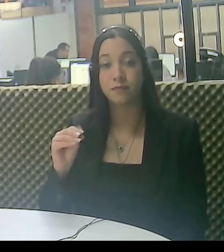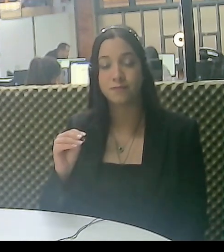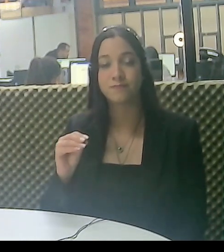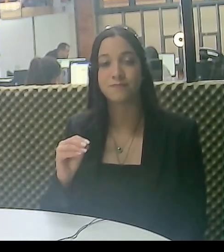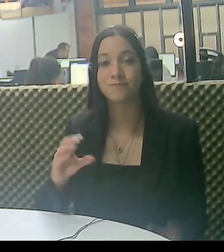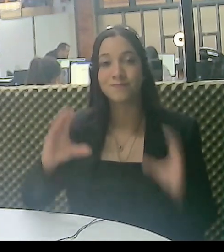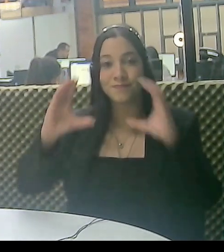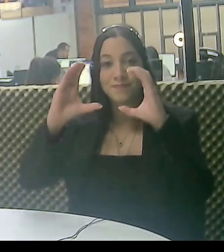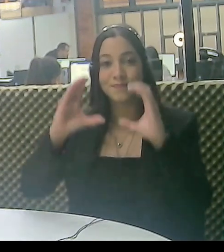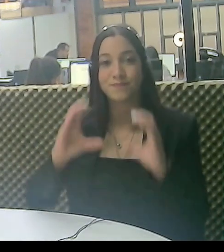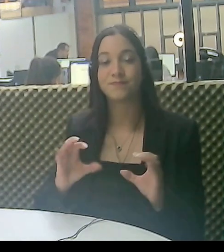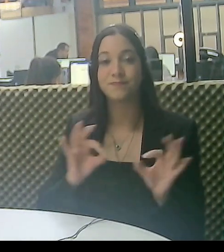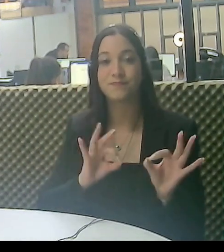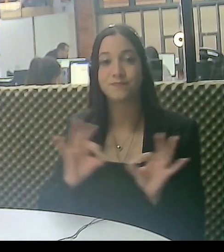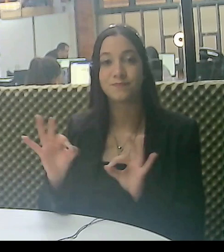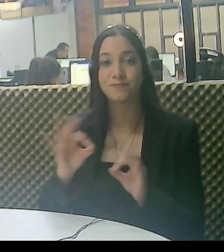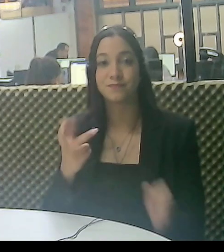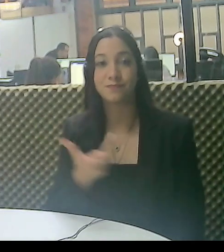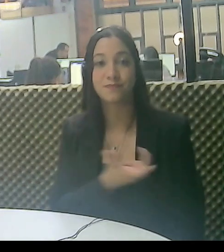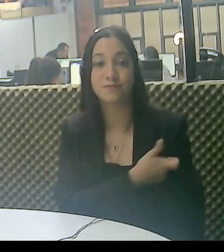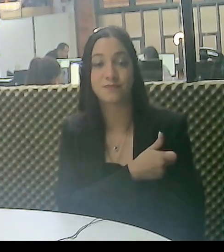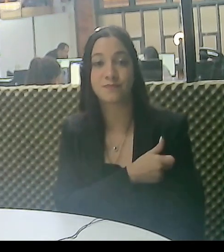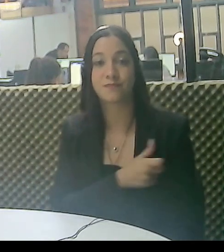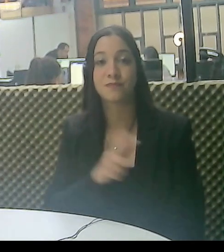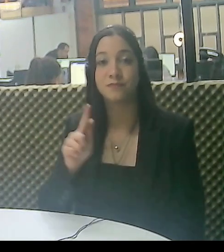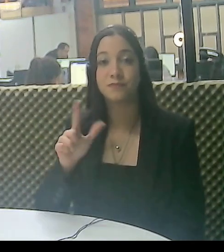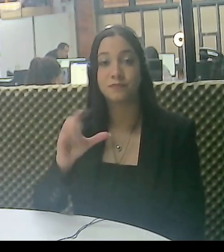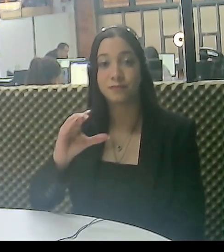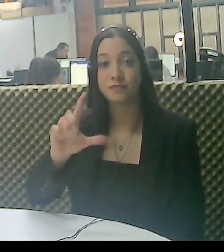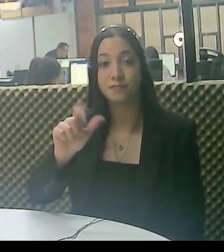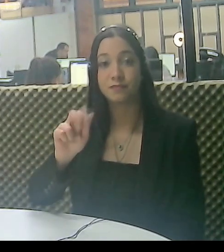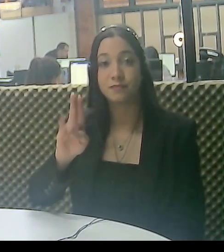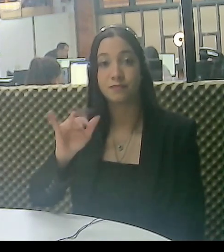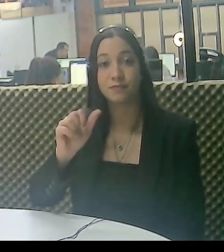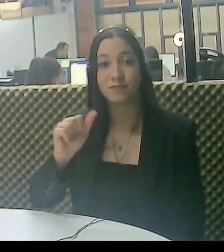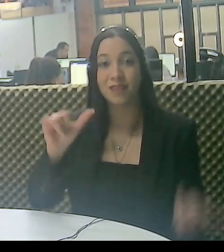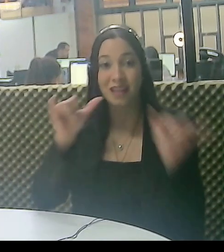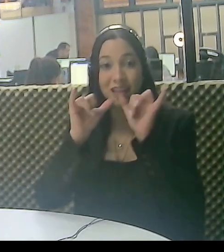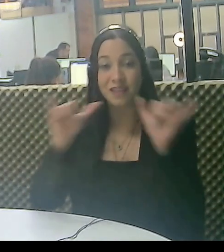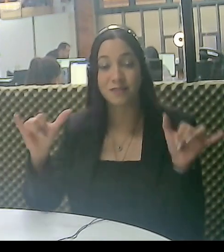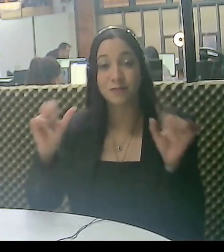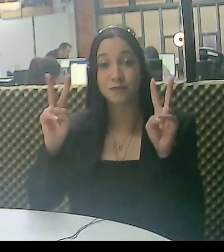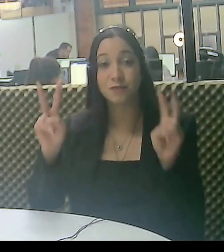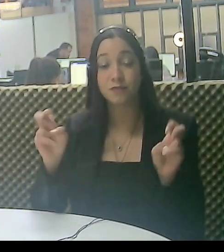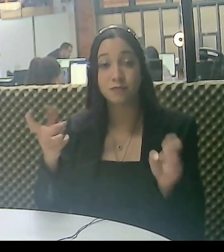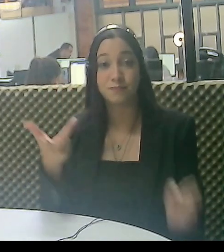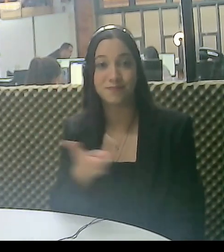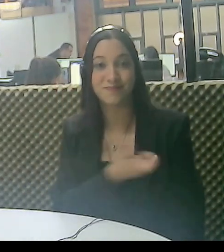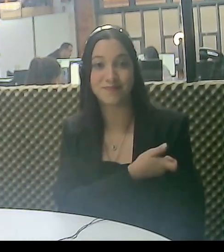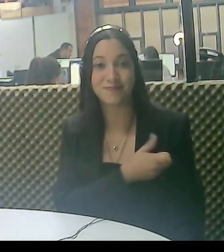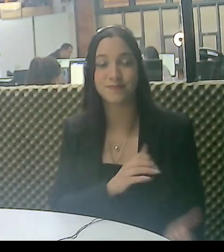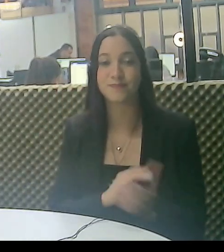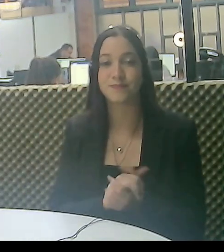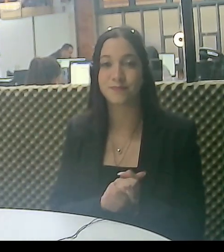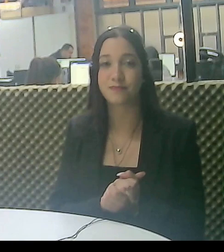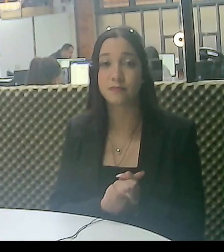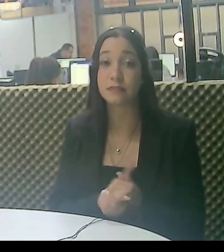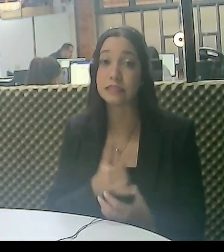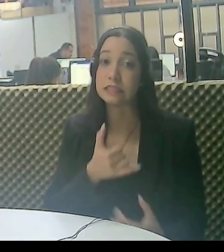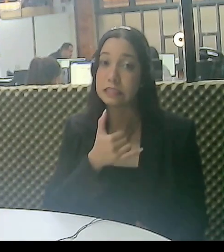A coordenadora do Programa de Imunização da Prefeitura, Cláudia Oliveira, tem um recado sobre a vacinação.